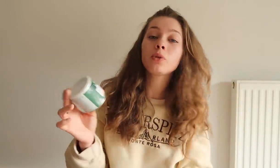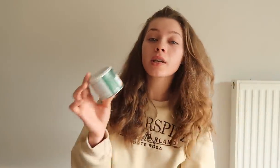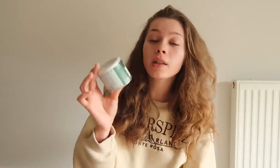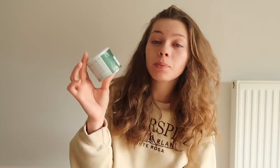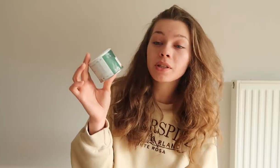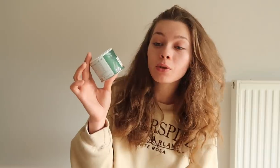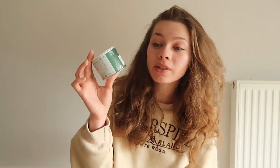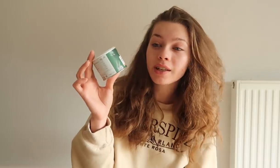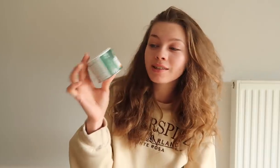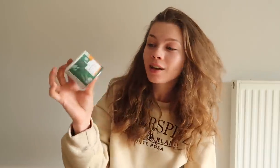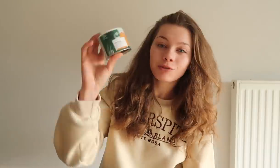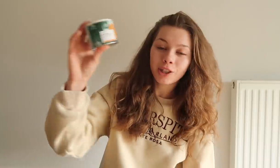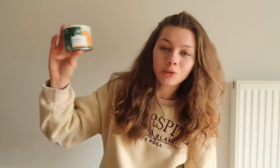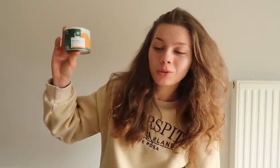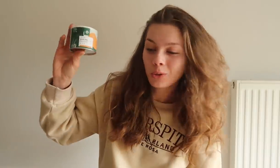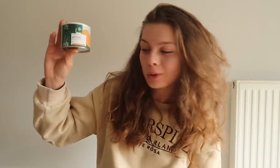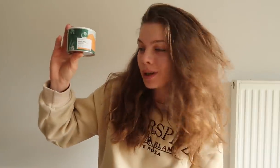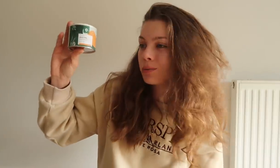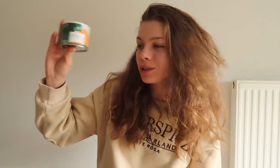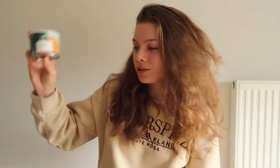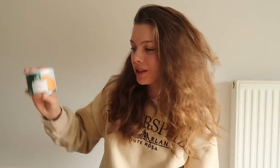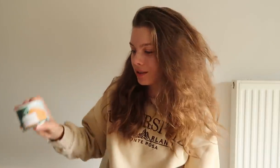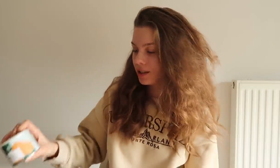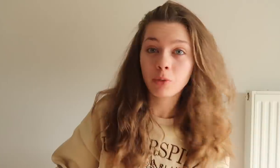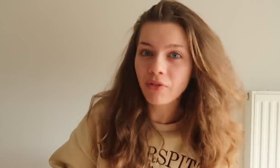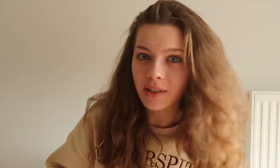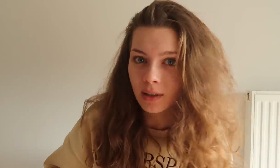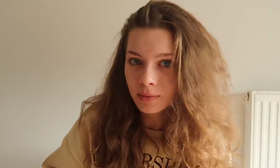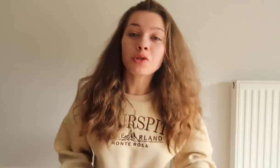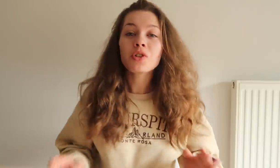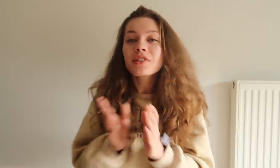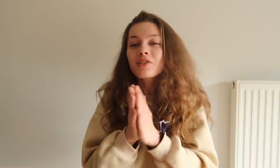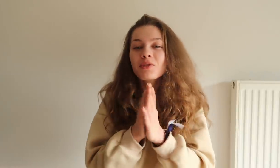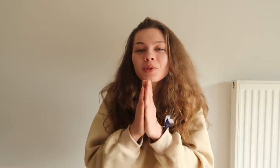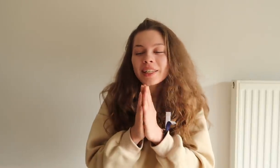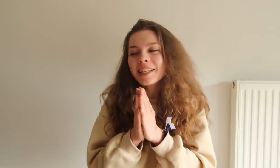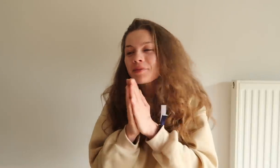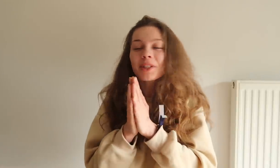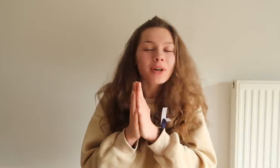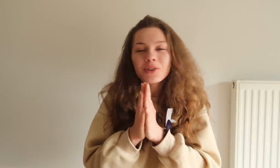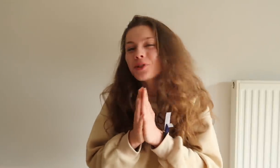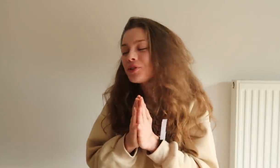ça aide à apaiser le stress. Donc à deux doigts de prendre la boîte entière. Faut pas faire ça. Et ensuite je vais vous montrer mes 3 chouchous.